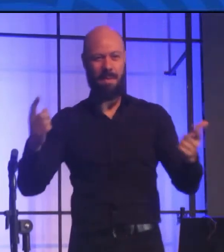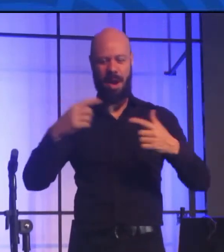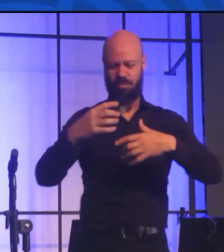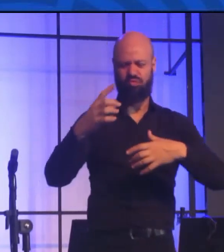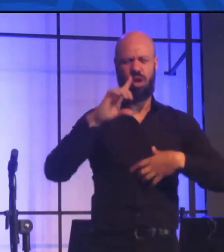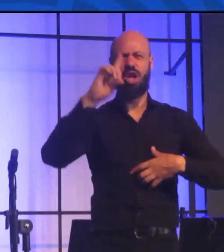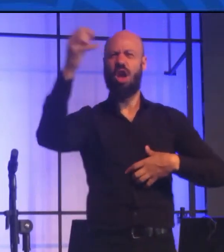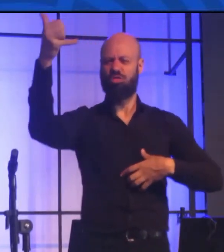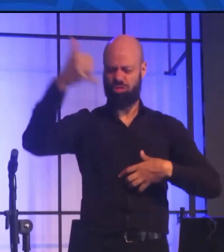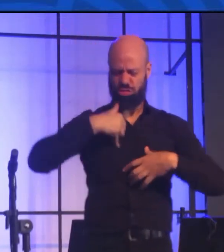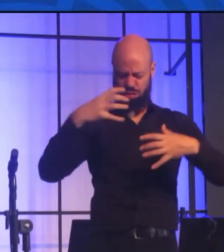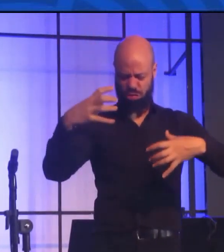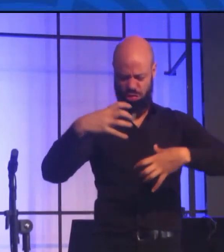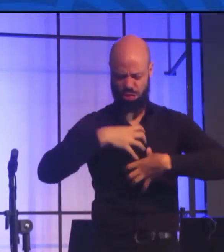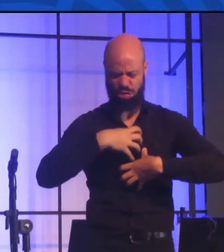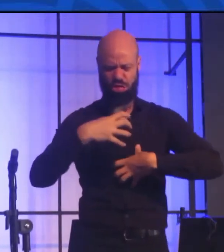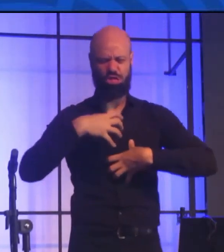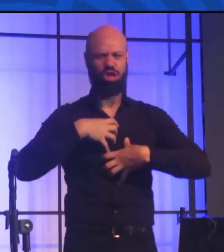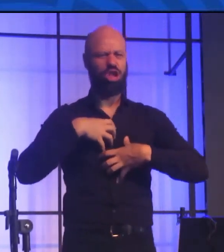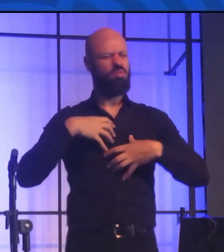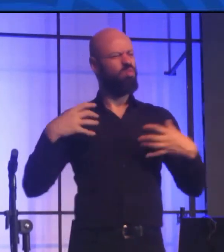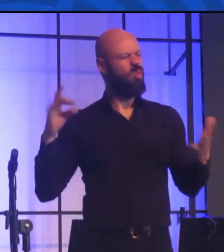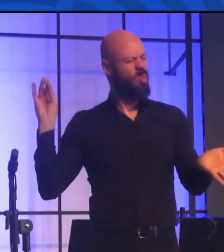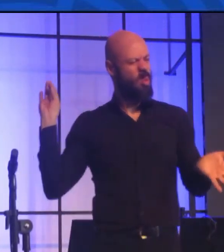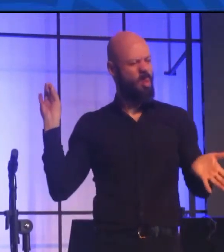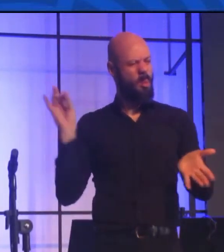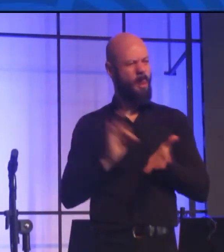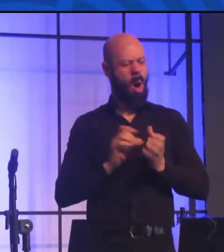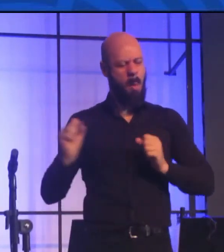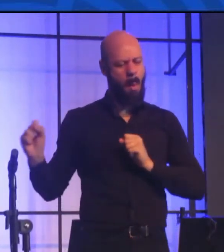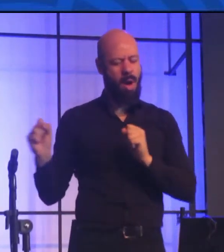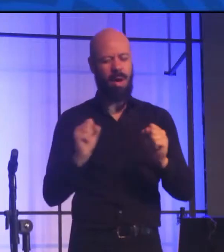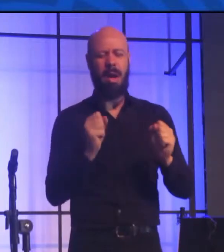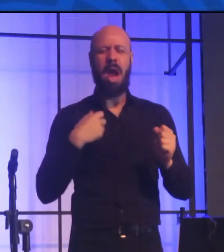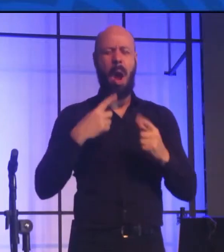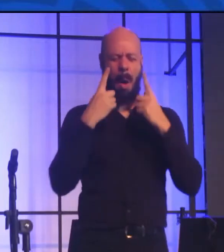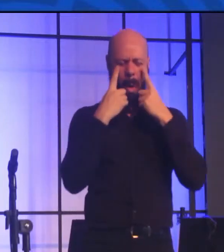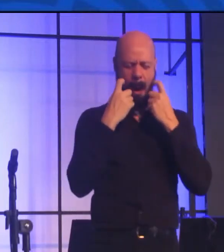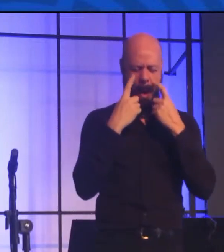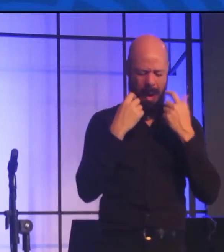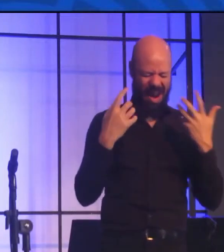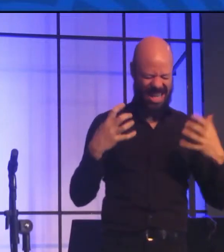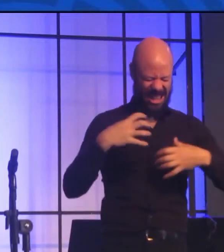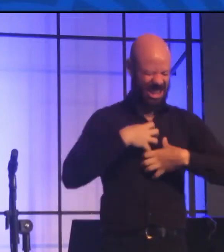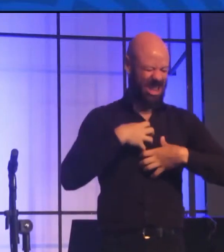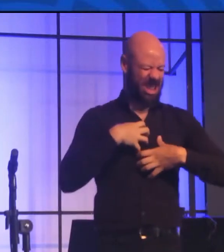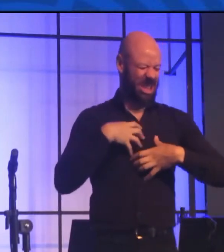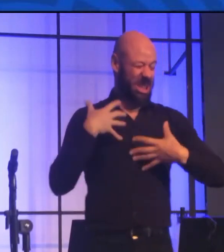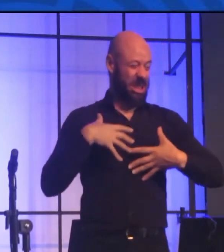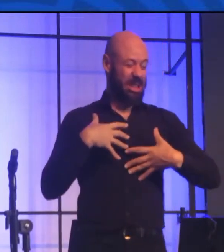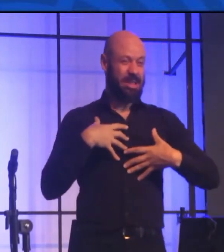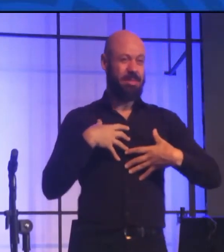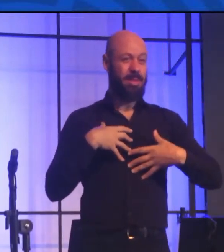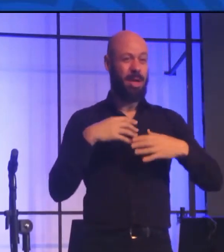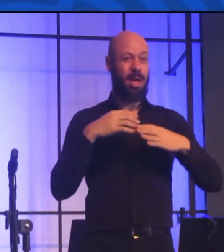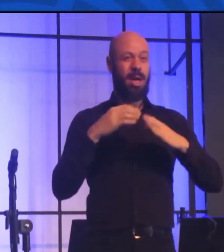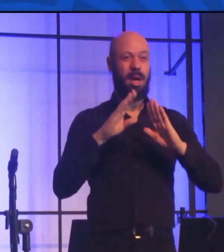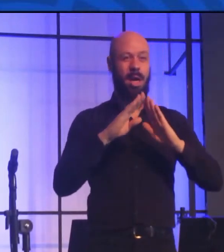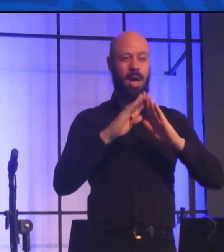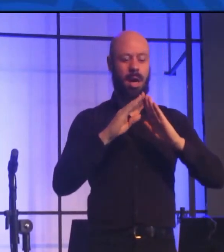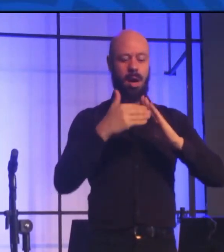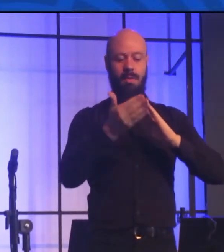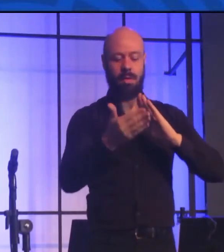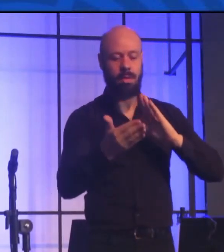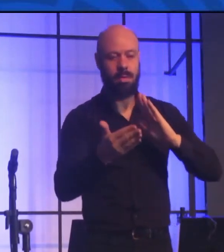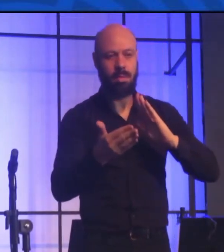senti, Deus falou, foi tão real, tão poderoso, eu me quebrantei, eu senti. Sai aqui, mas o